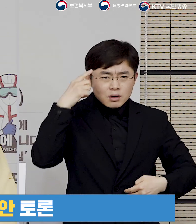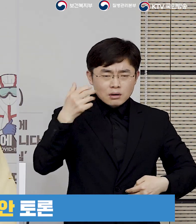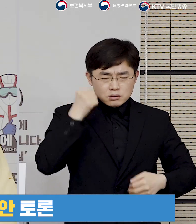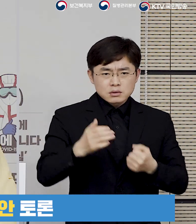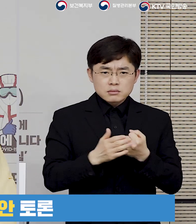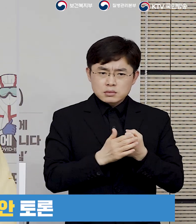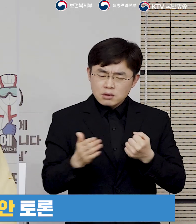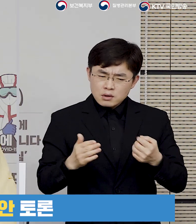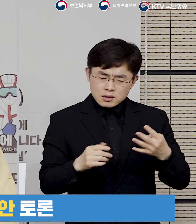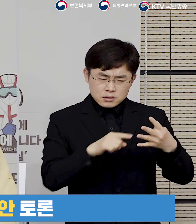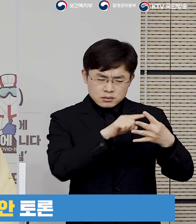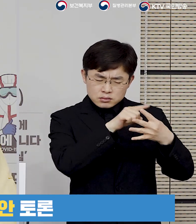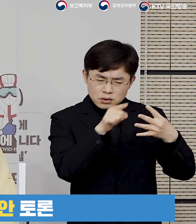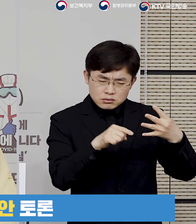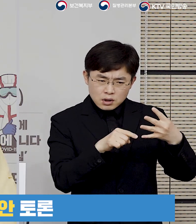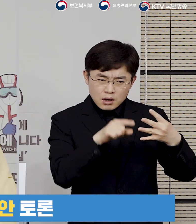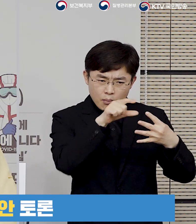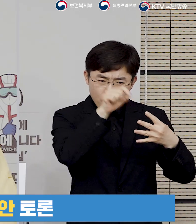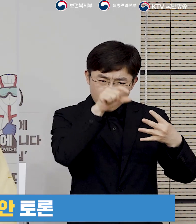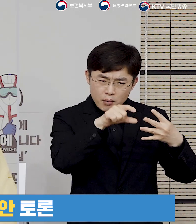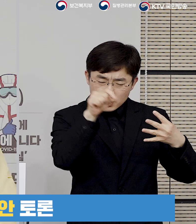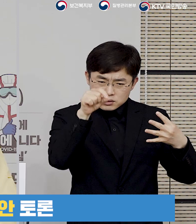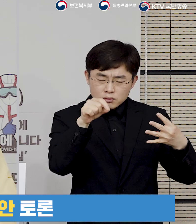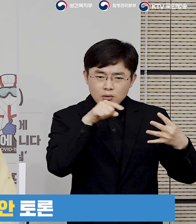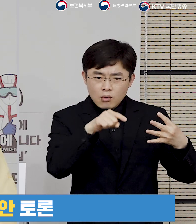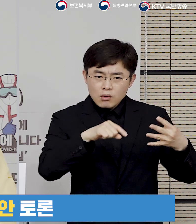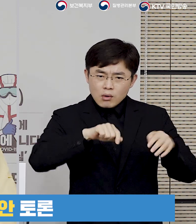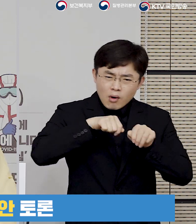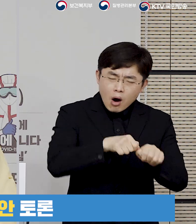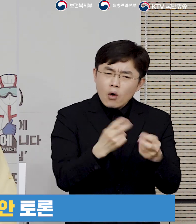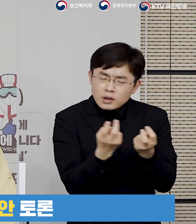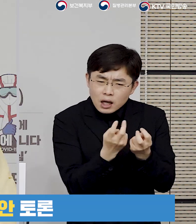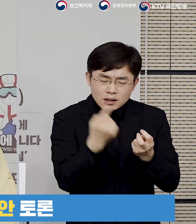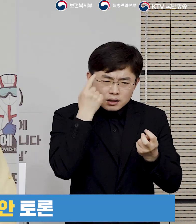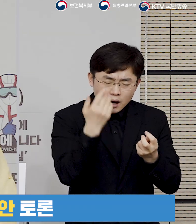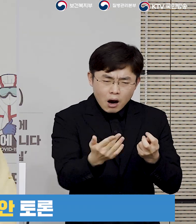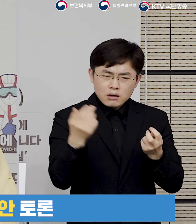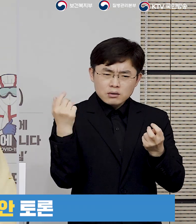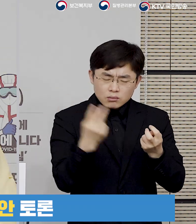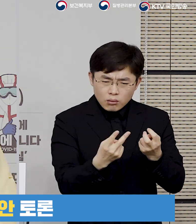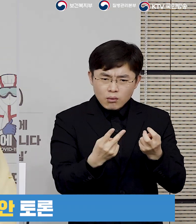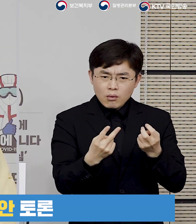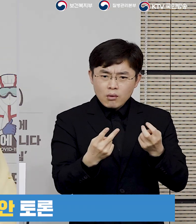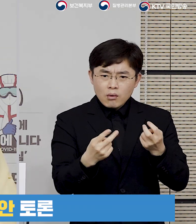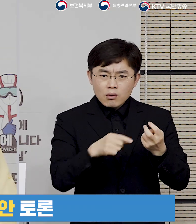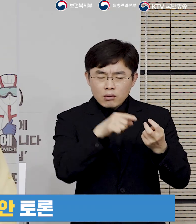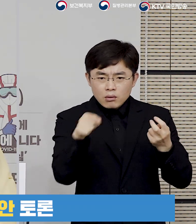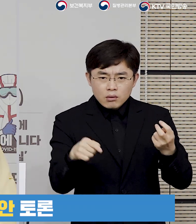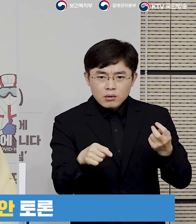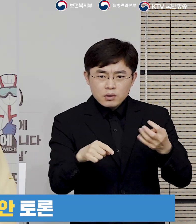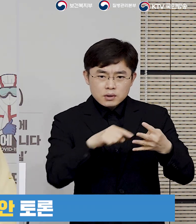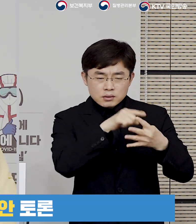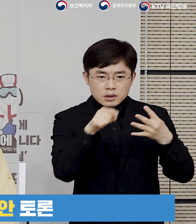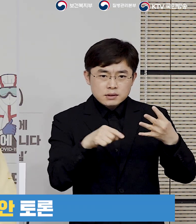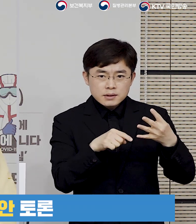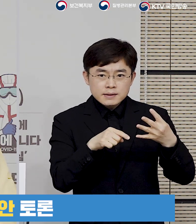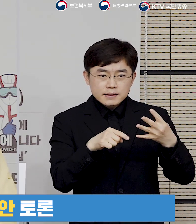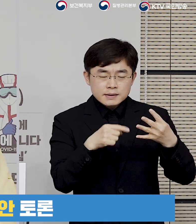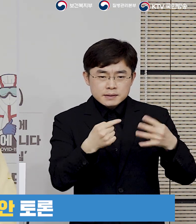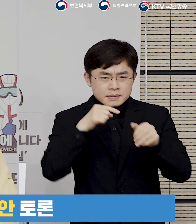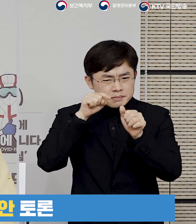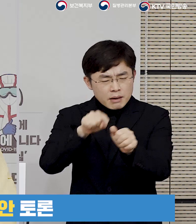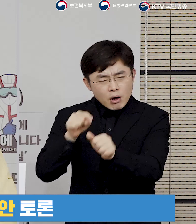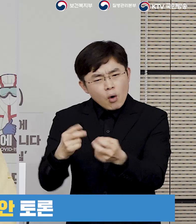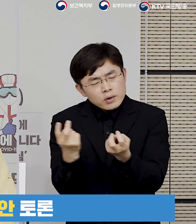필요성이 있다고 계속 제기가 되고 있기 때문에 그 부분들에 대해서 고위험 시설을 어떻게 구별하고 어떤 내용들을 강화될지를 좀 토론을